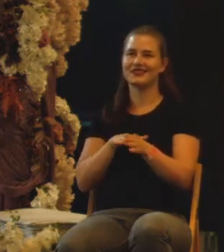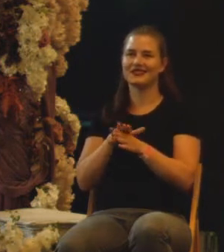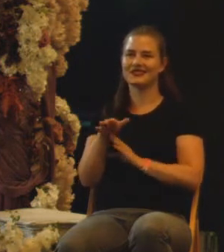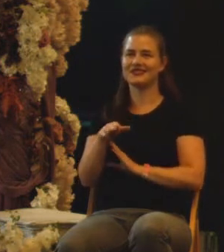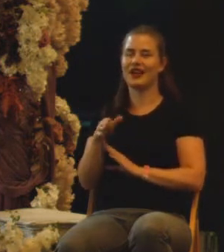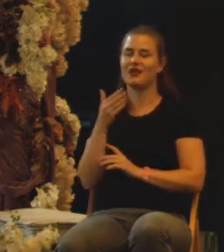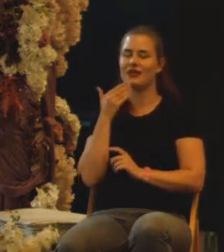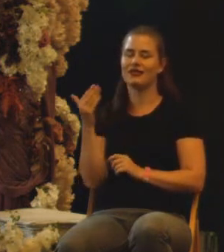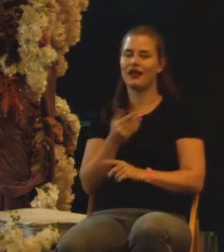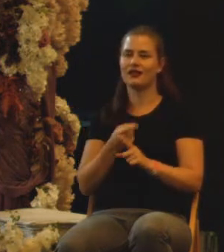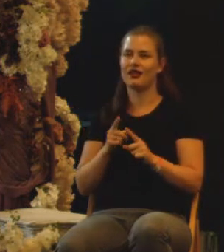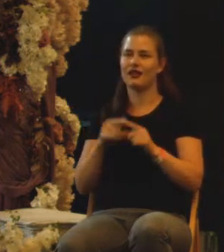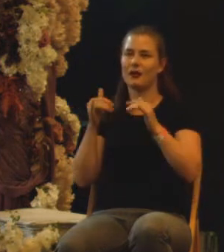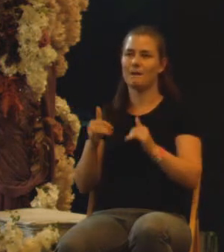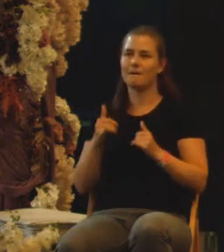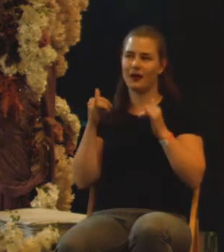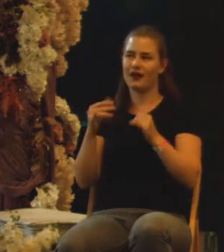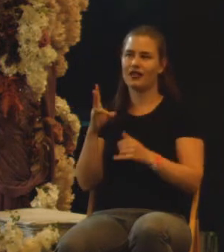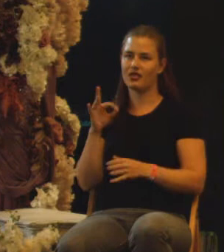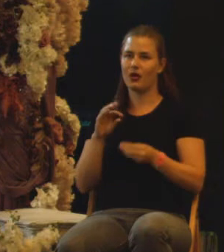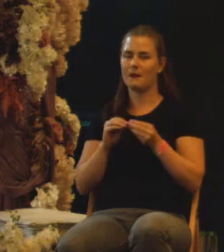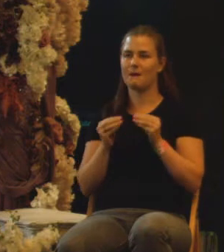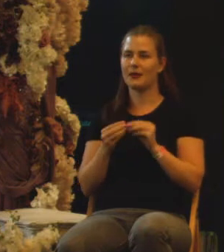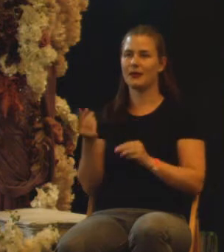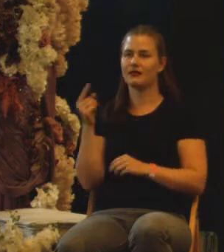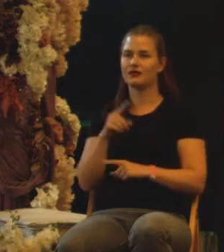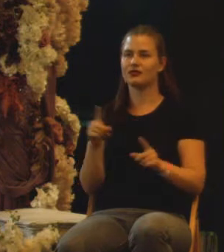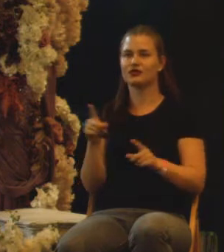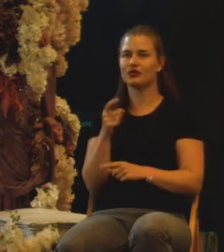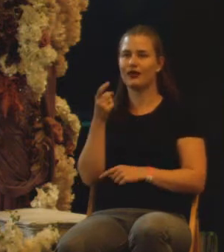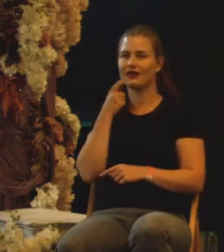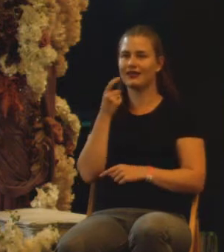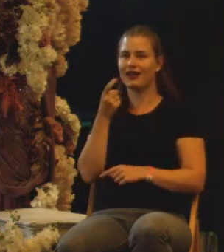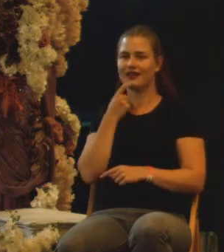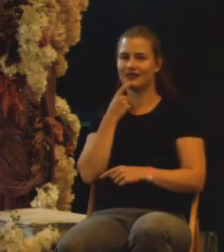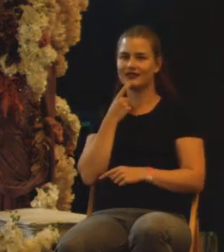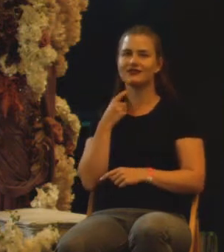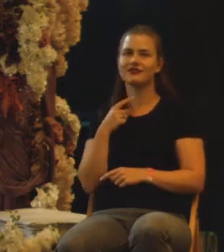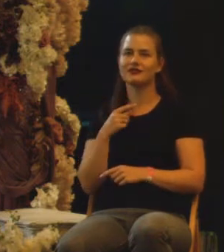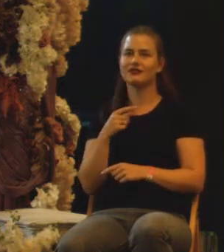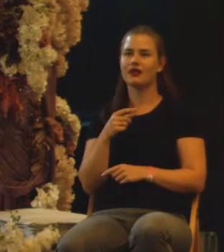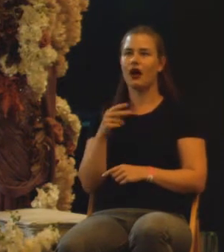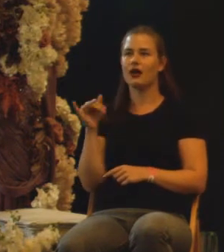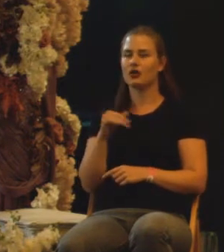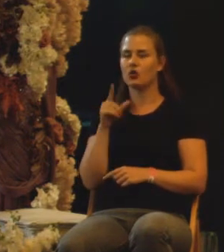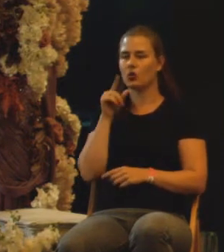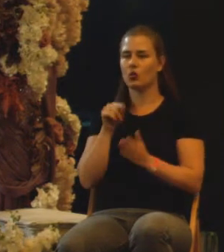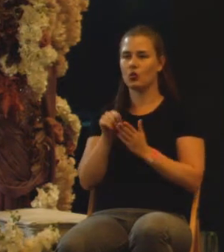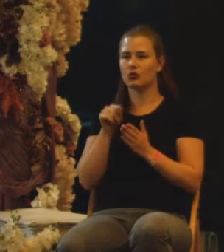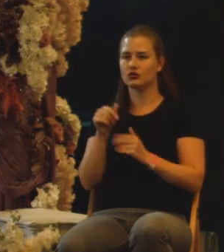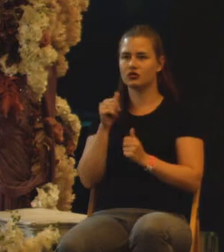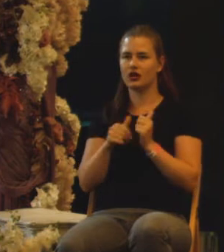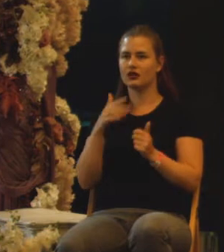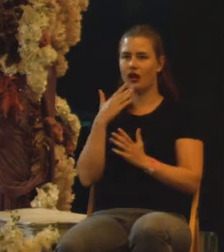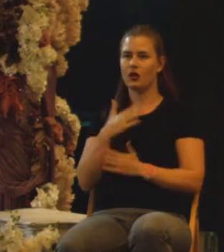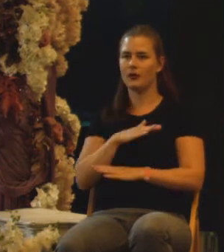целую лекцию этому посвятить. Но проблема в том, что яйцо пористое. Курицу мы часто любим не до